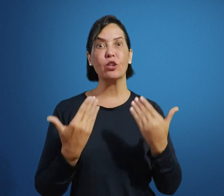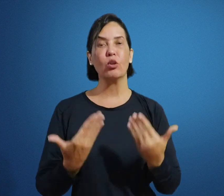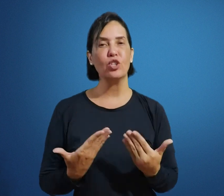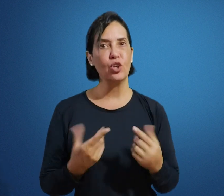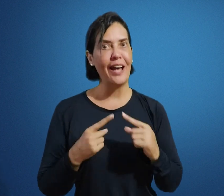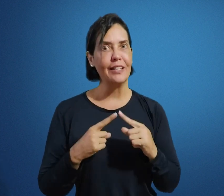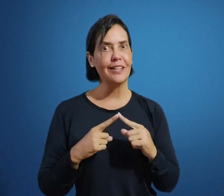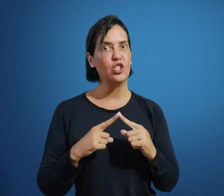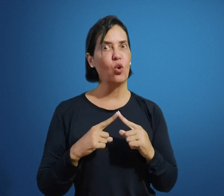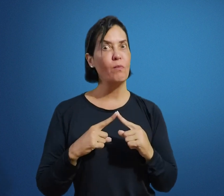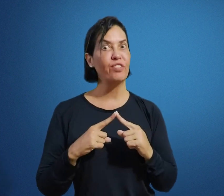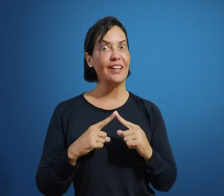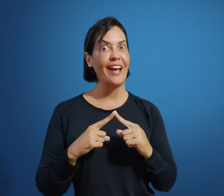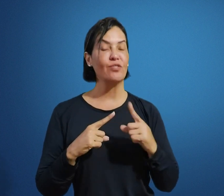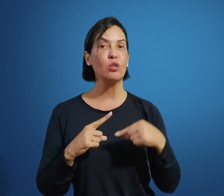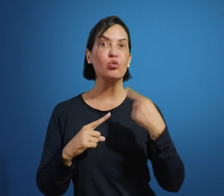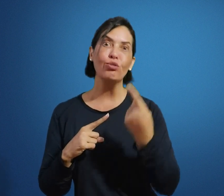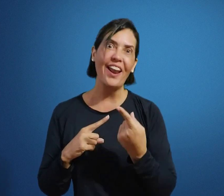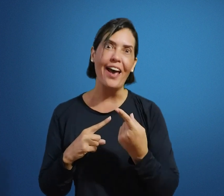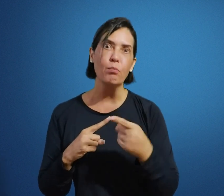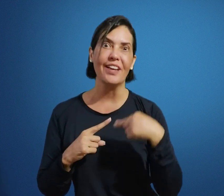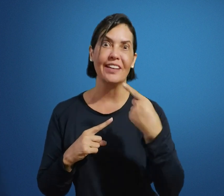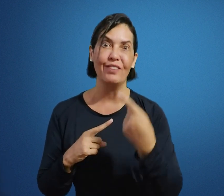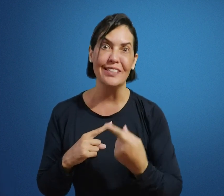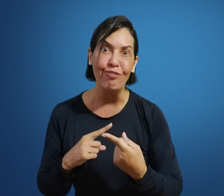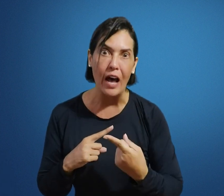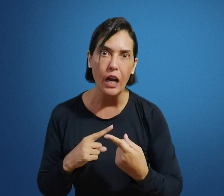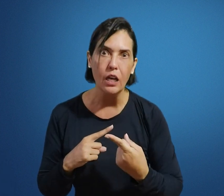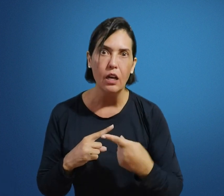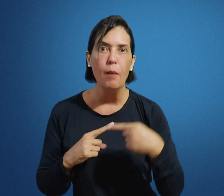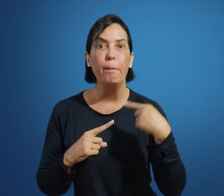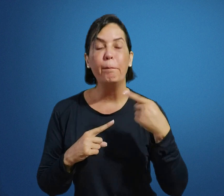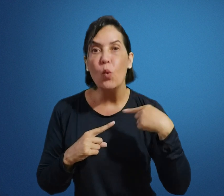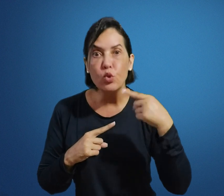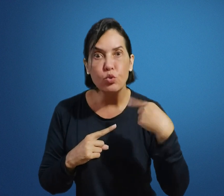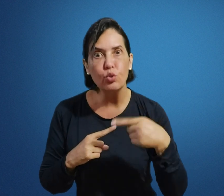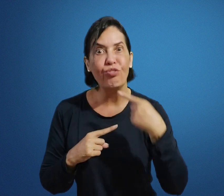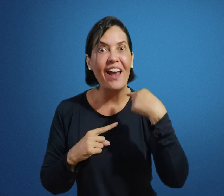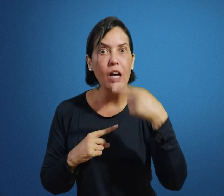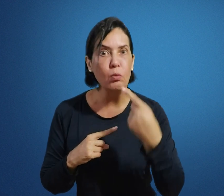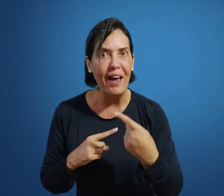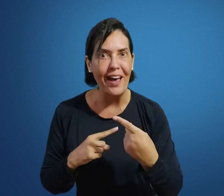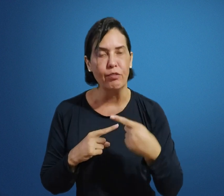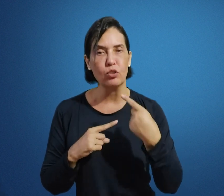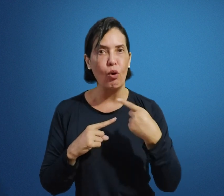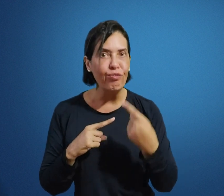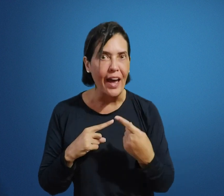metodologia oralista ela tinha como finalidade fazer o surdo falar, porque através da fala o surdo falando palavras ou